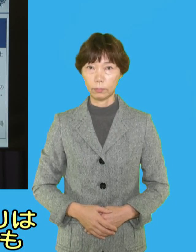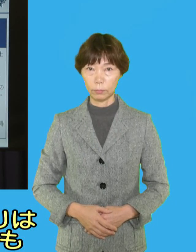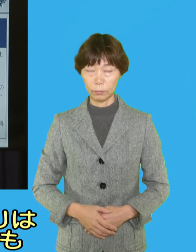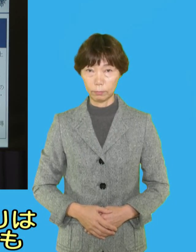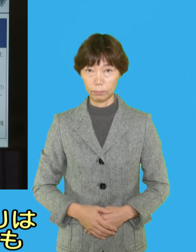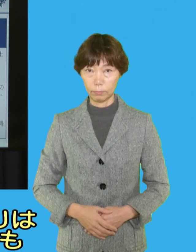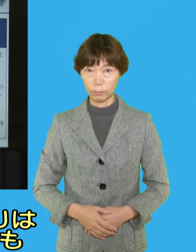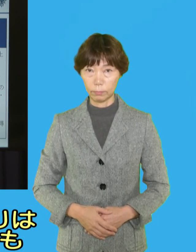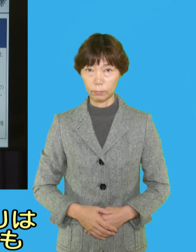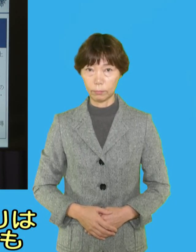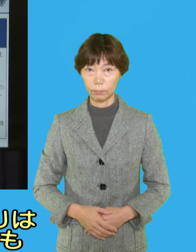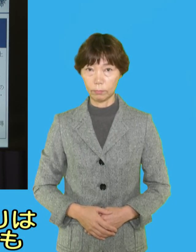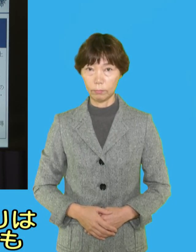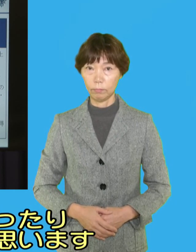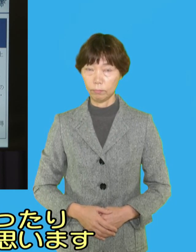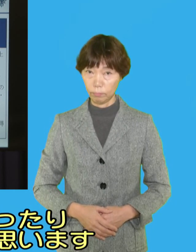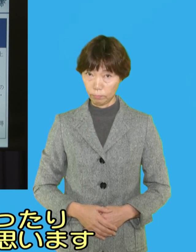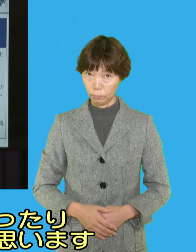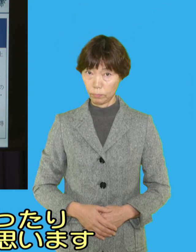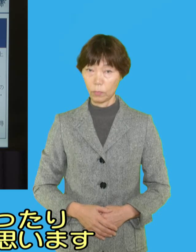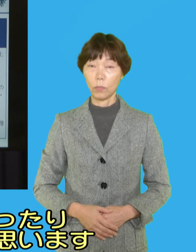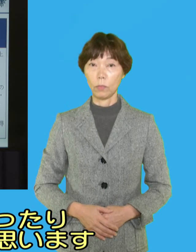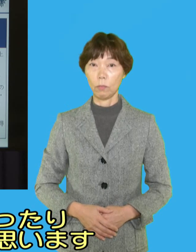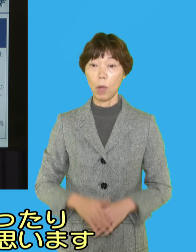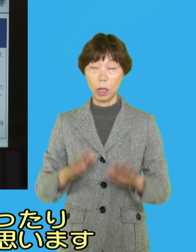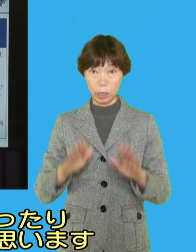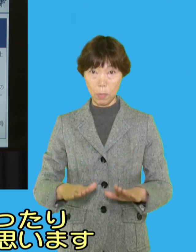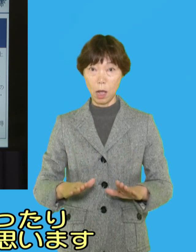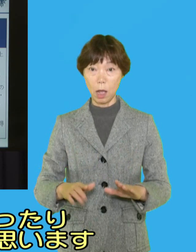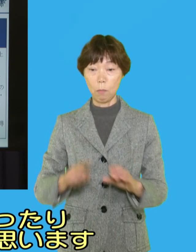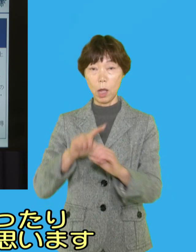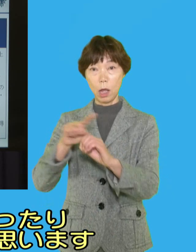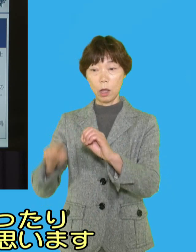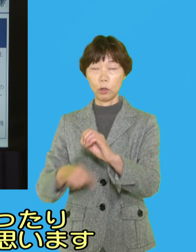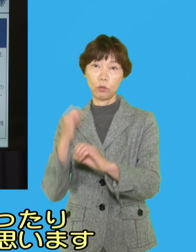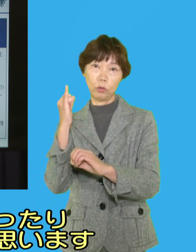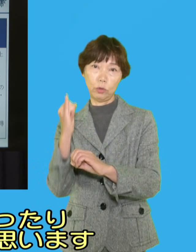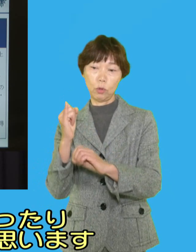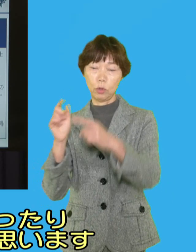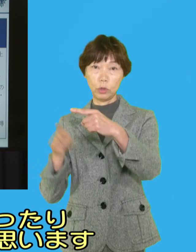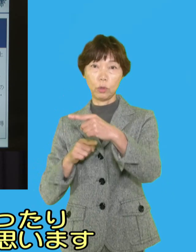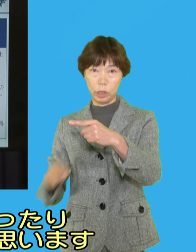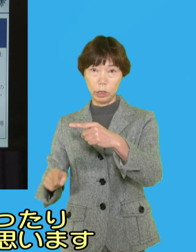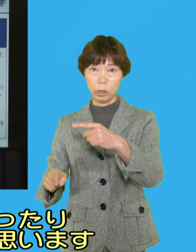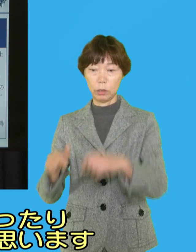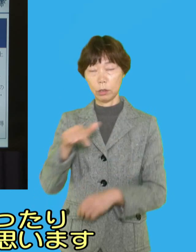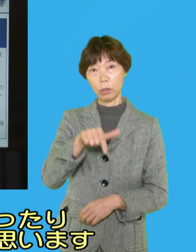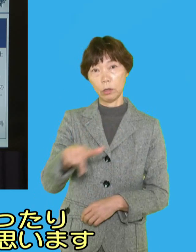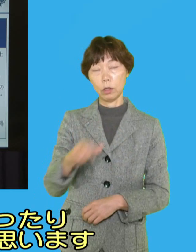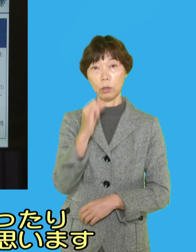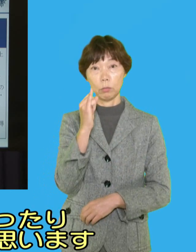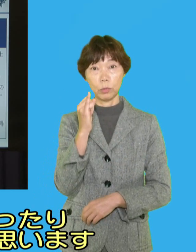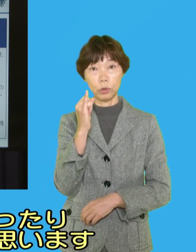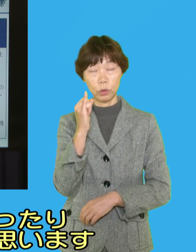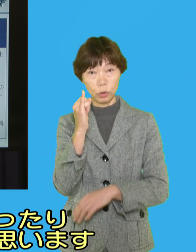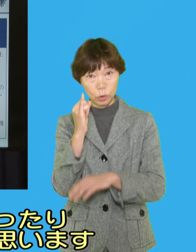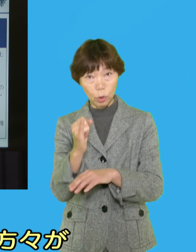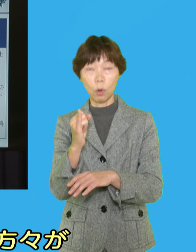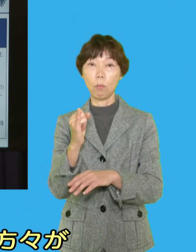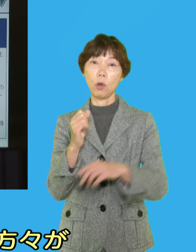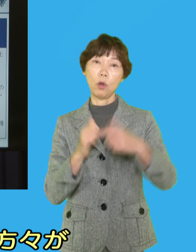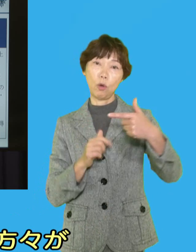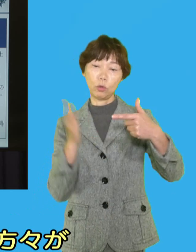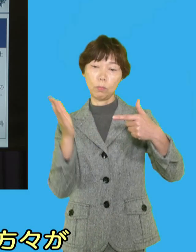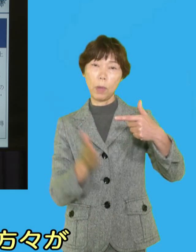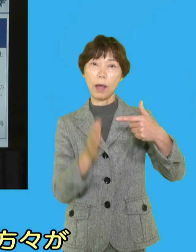なかなかその今の環境でも、例えば局長級が1人であったり部長級も 6% 台だったと思うんです